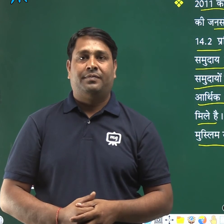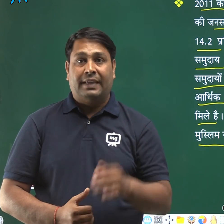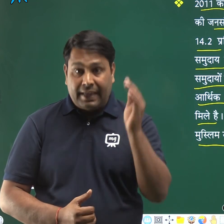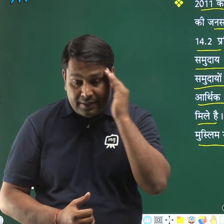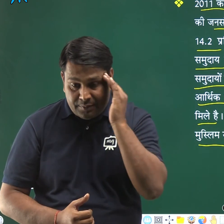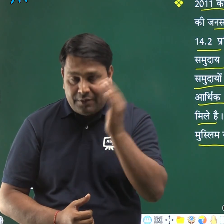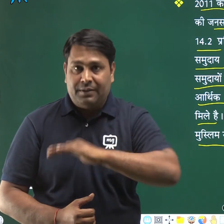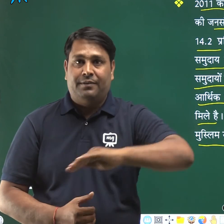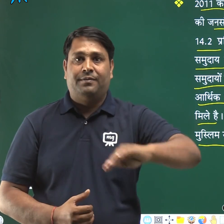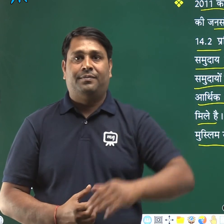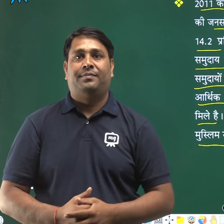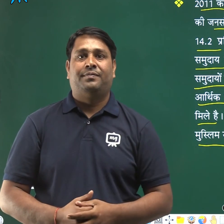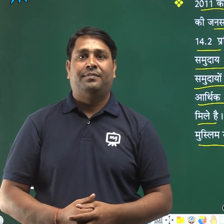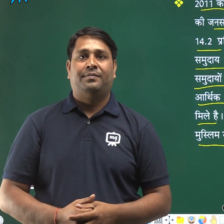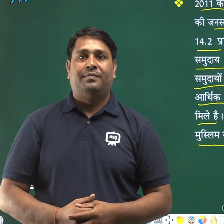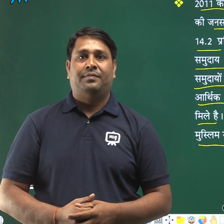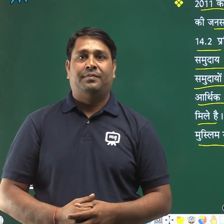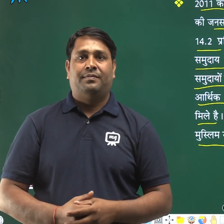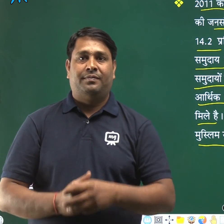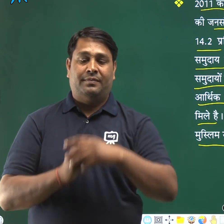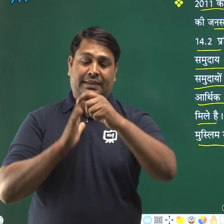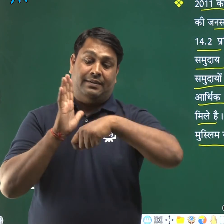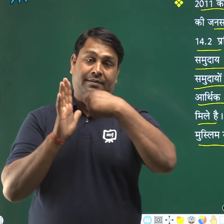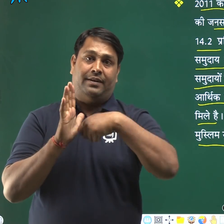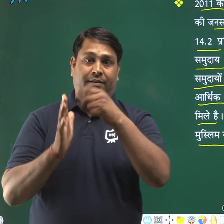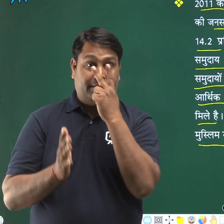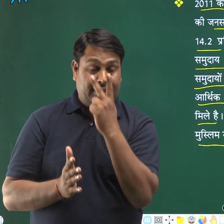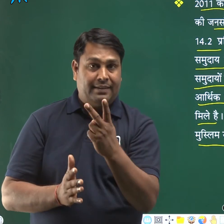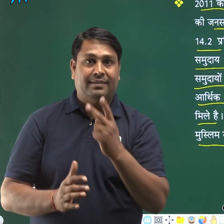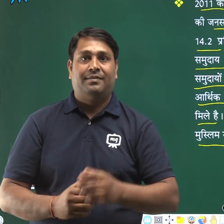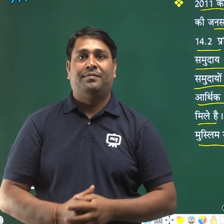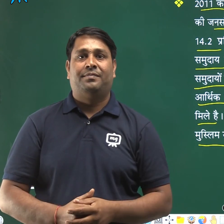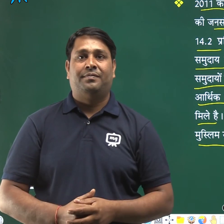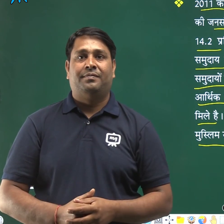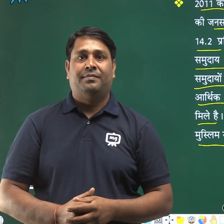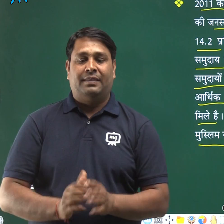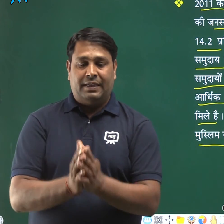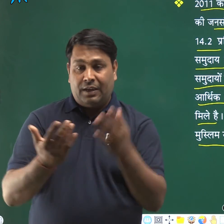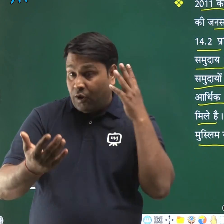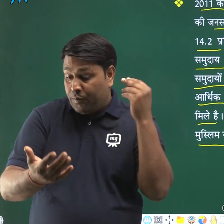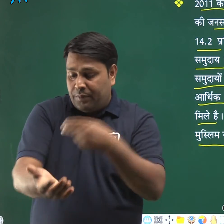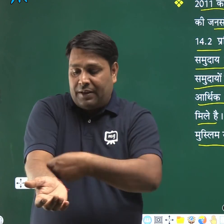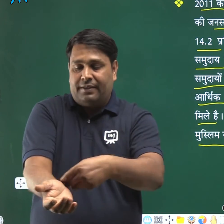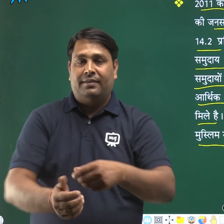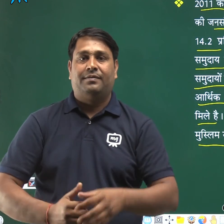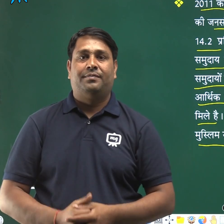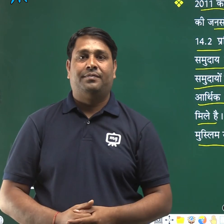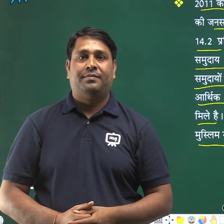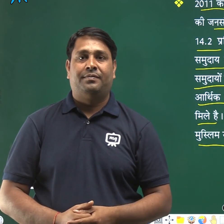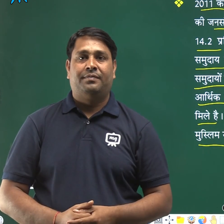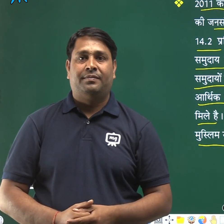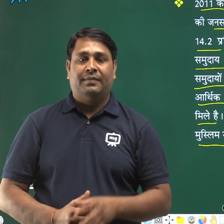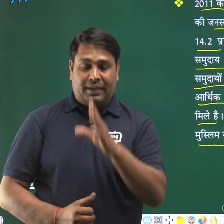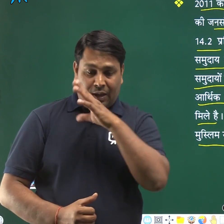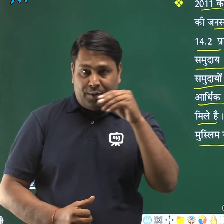समझे बच्चों? इस वीडियो को देखना, कॉपी में लिखना